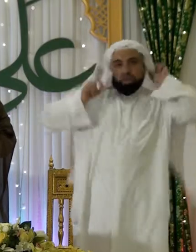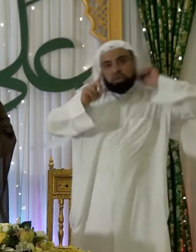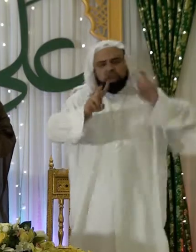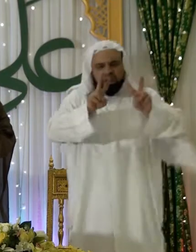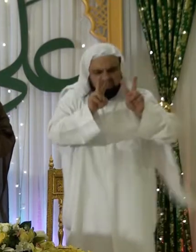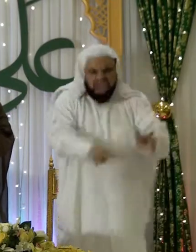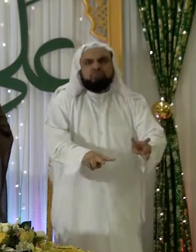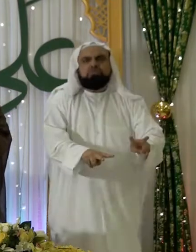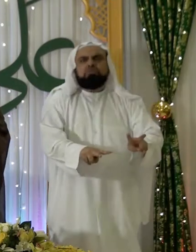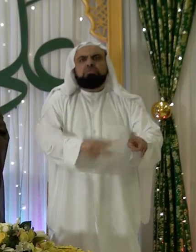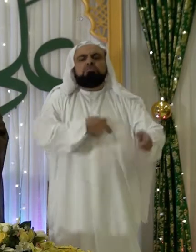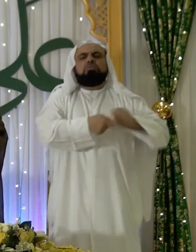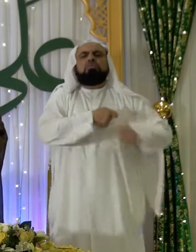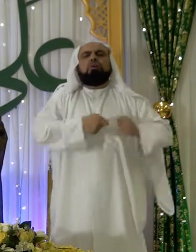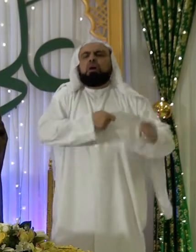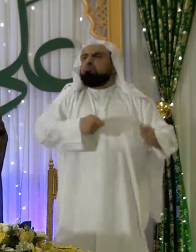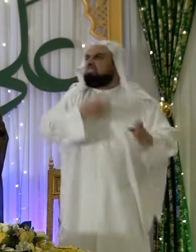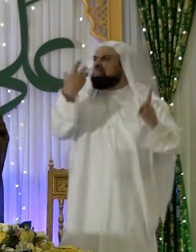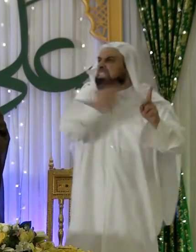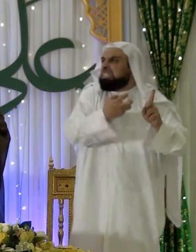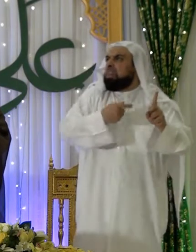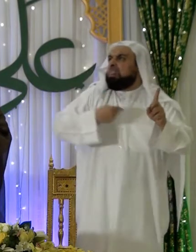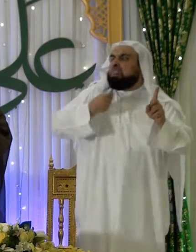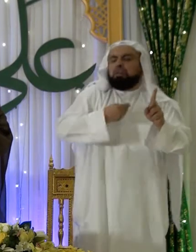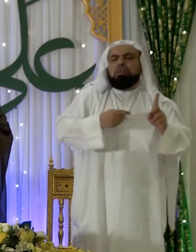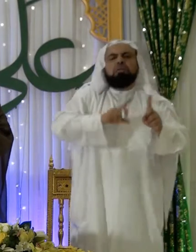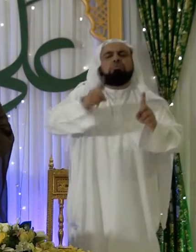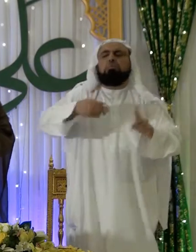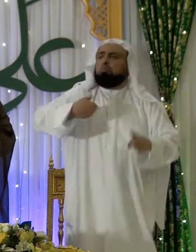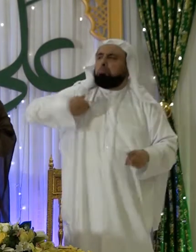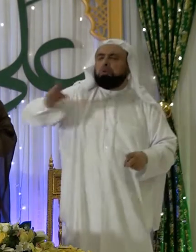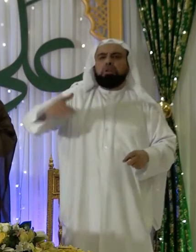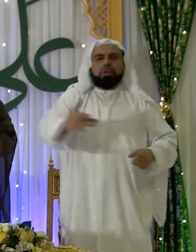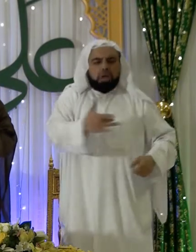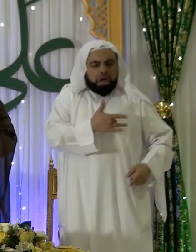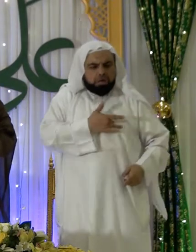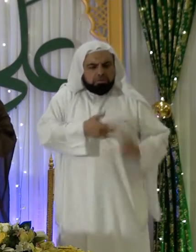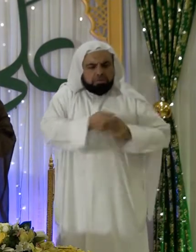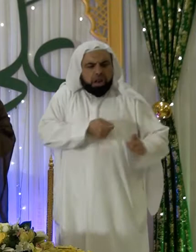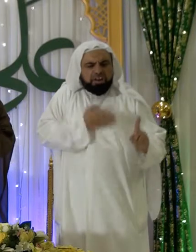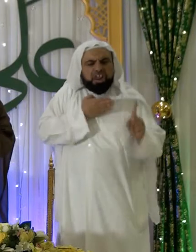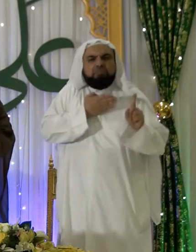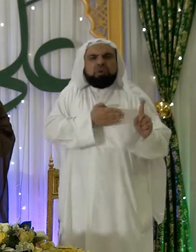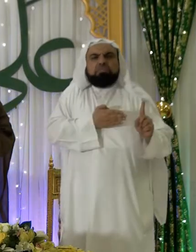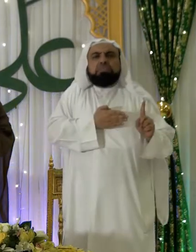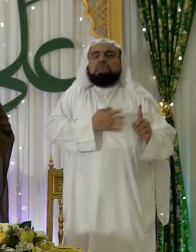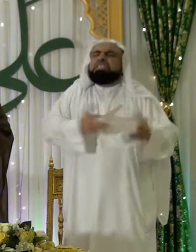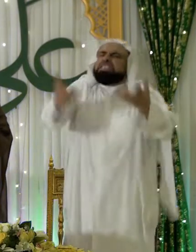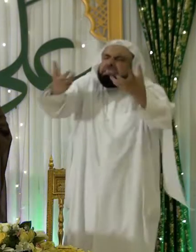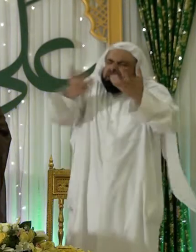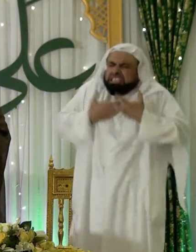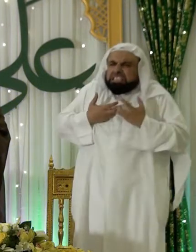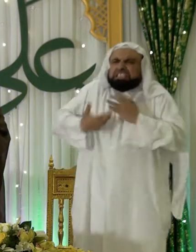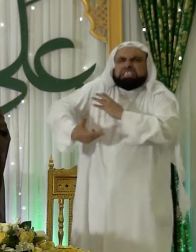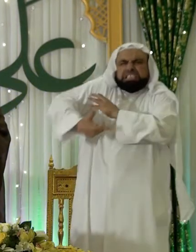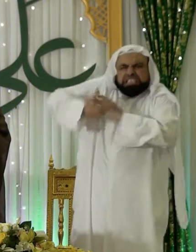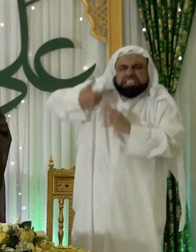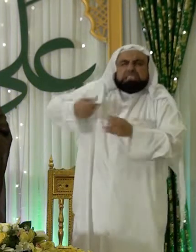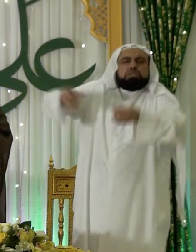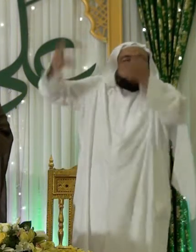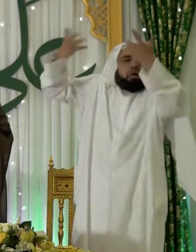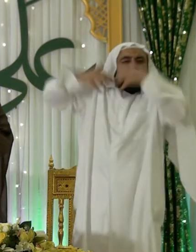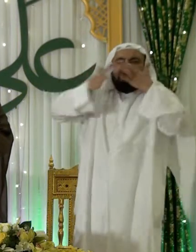وعزتها. ولكن نحن نتطلع إلى يوم